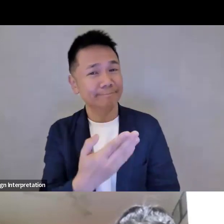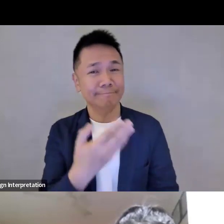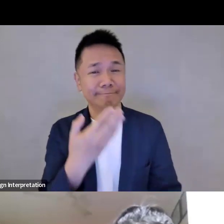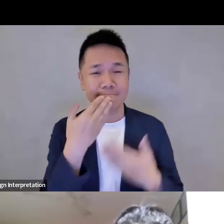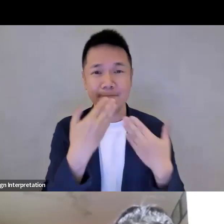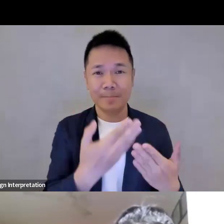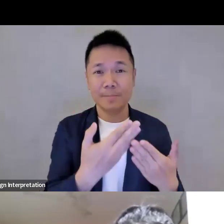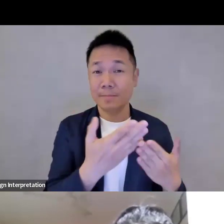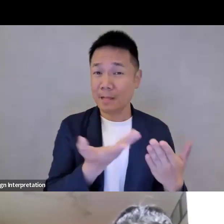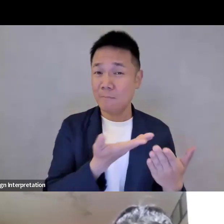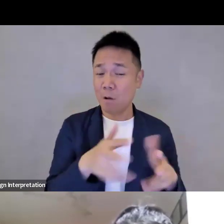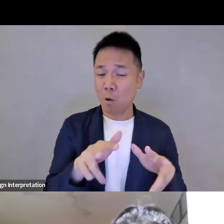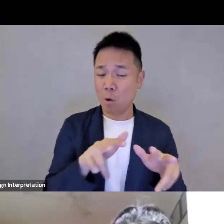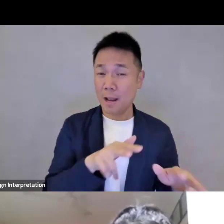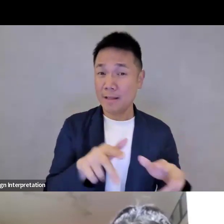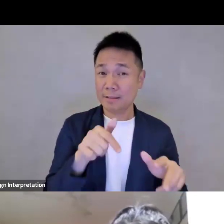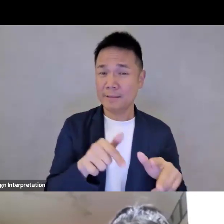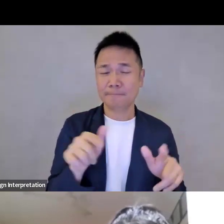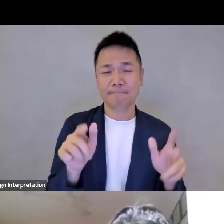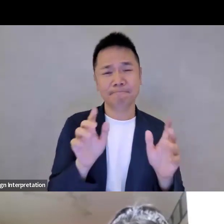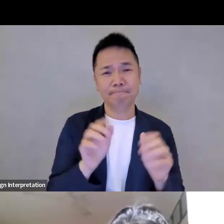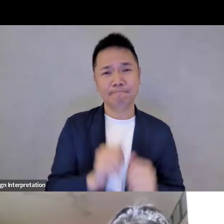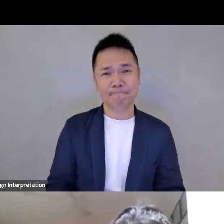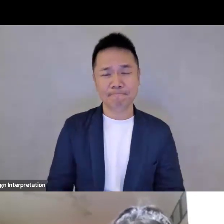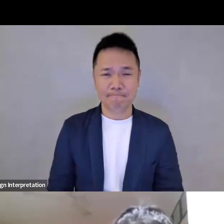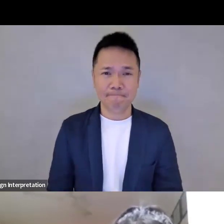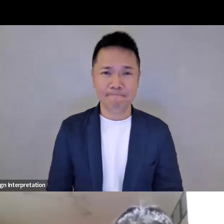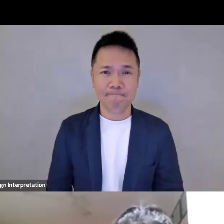术上的一些问题哦。